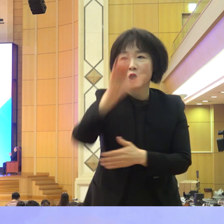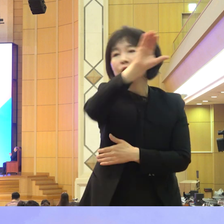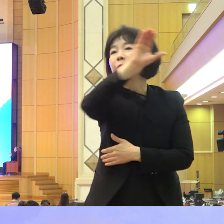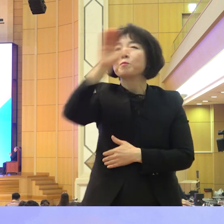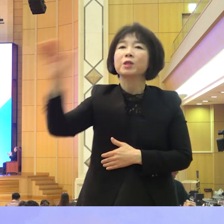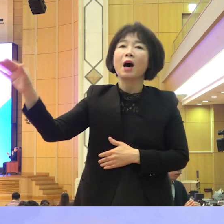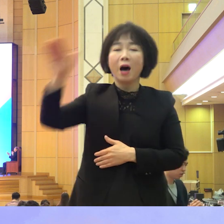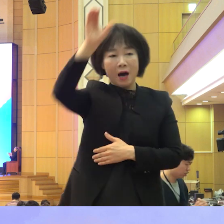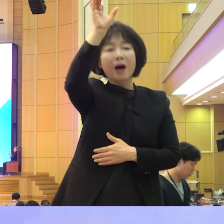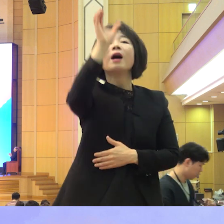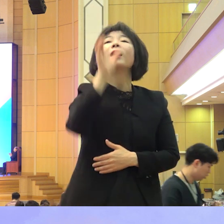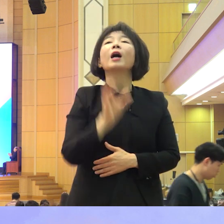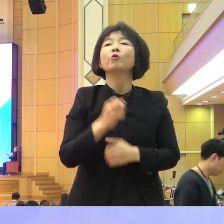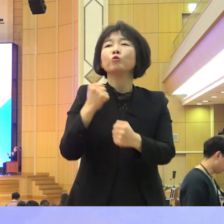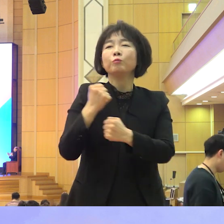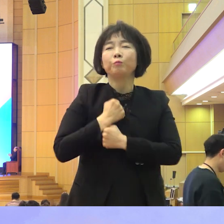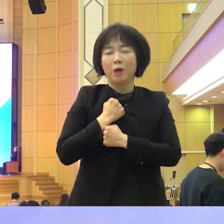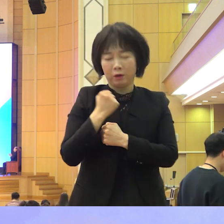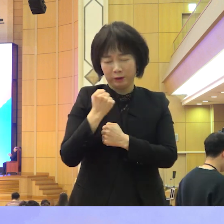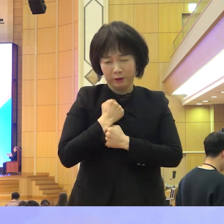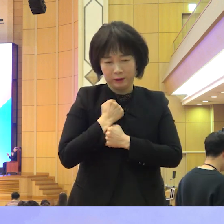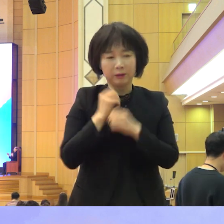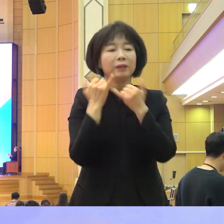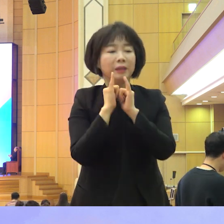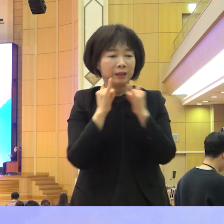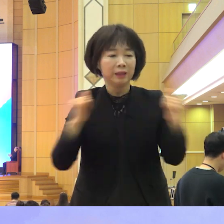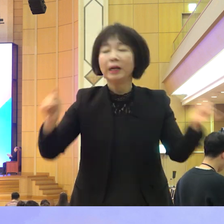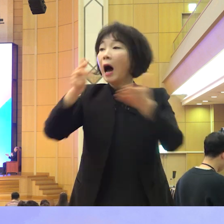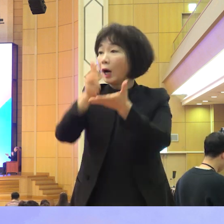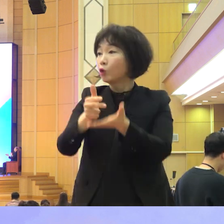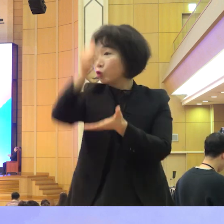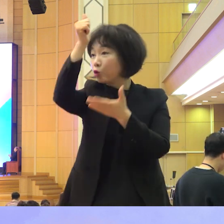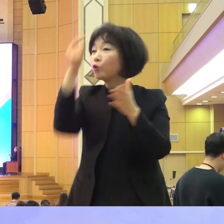하시네. 십자가